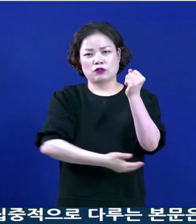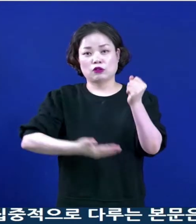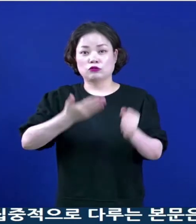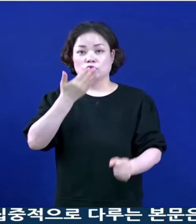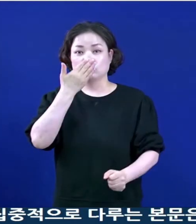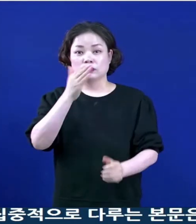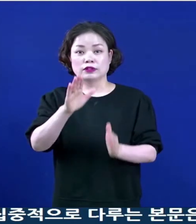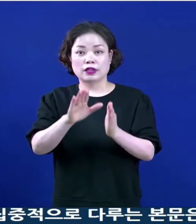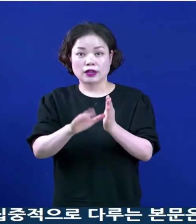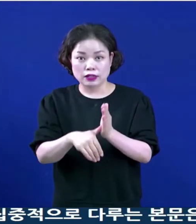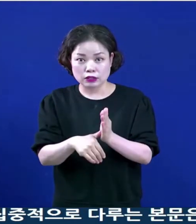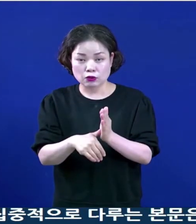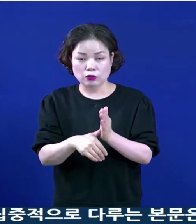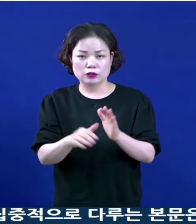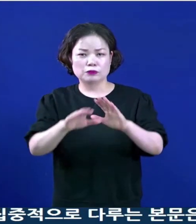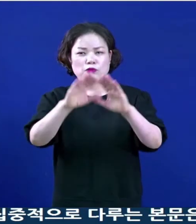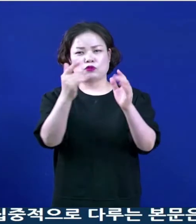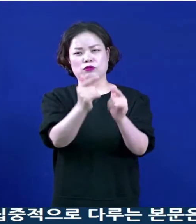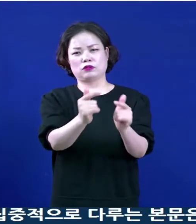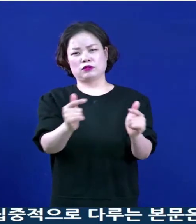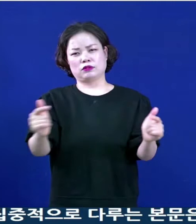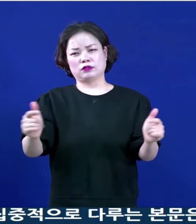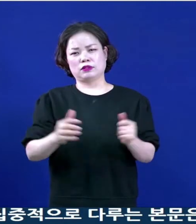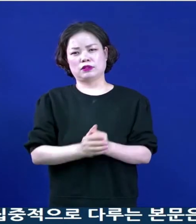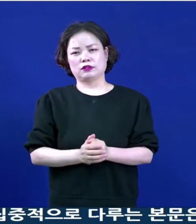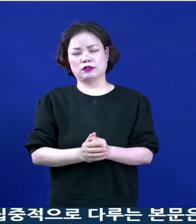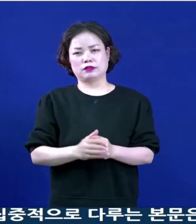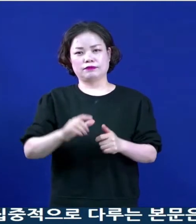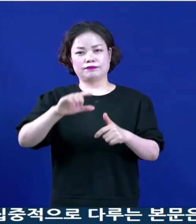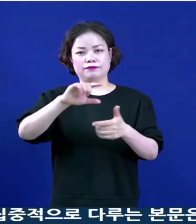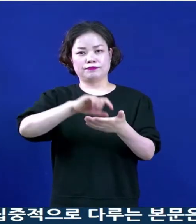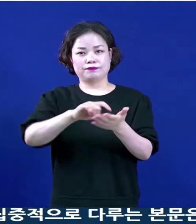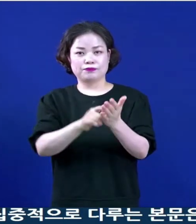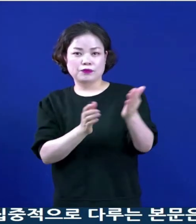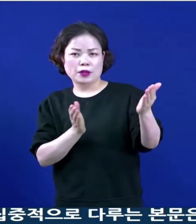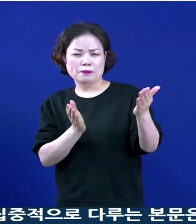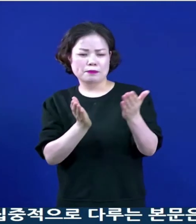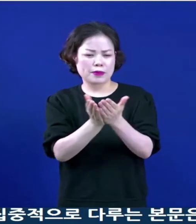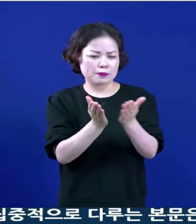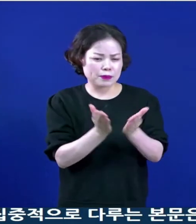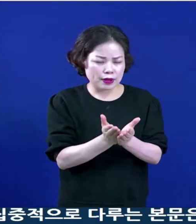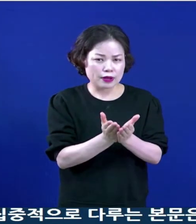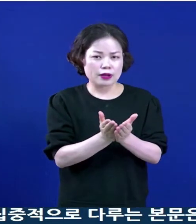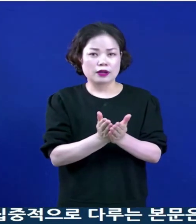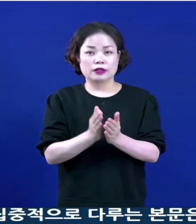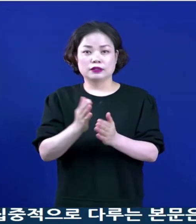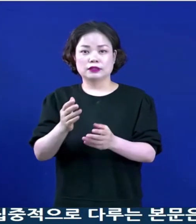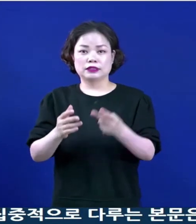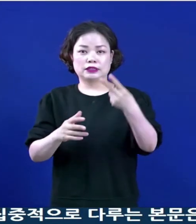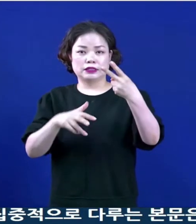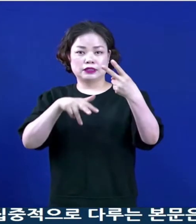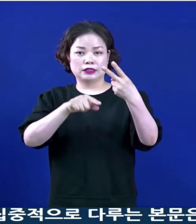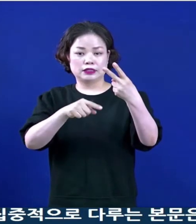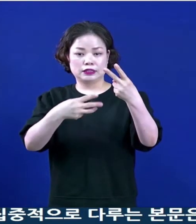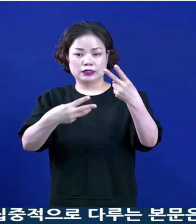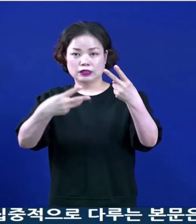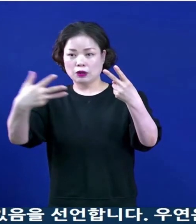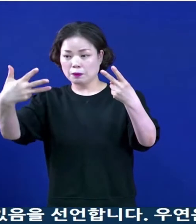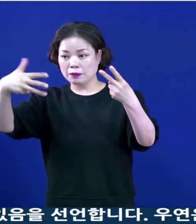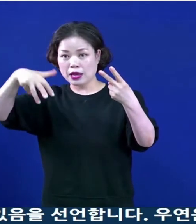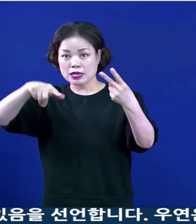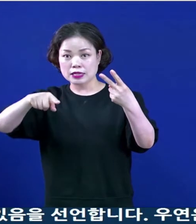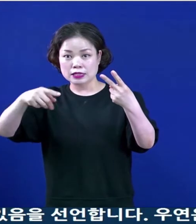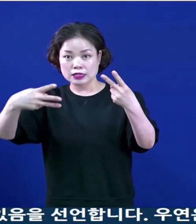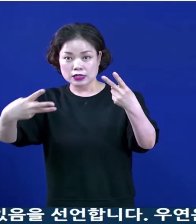있고 이 모든 것이 적절한 타이밍에 일어난다는 것입니다. 2절부터 8절까지 시의 구조를